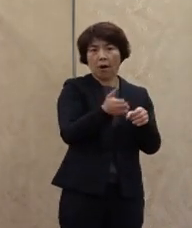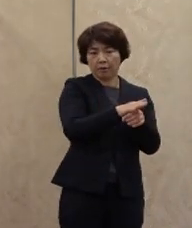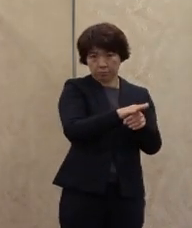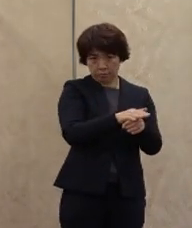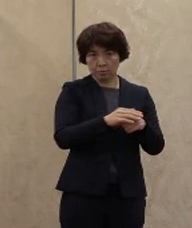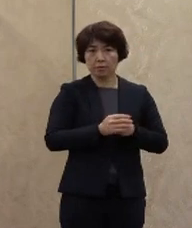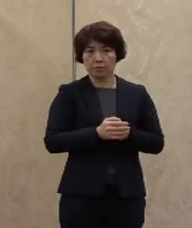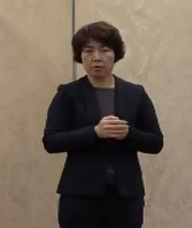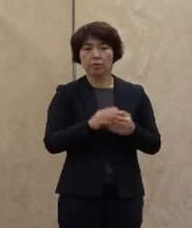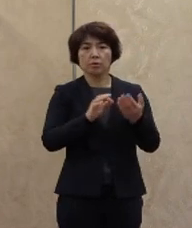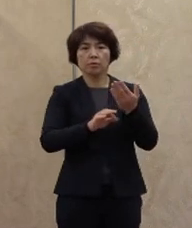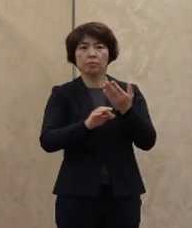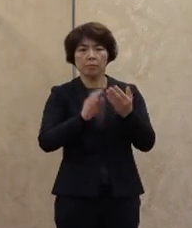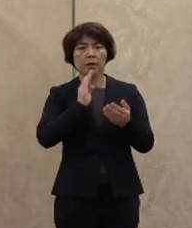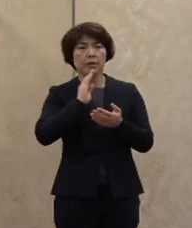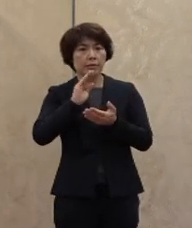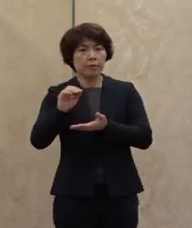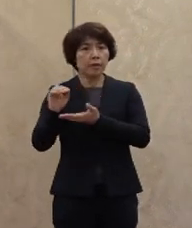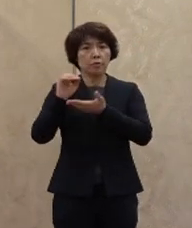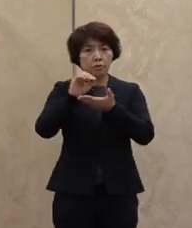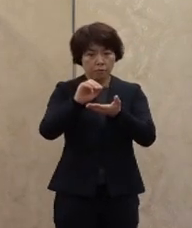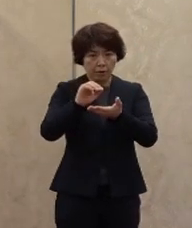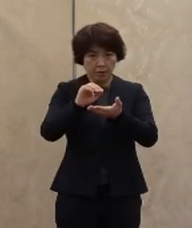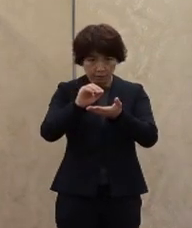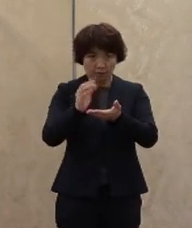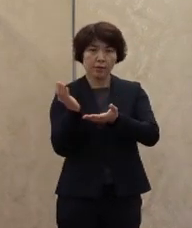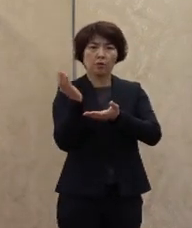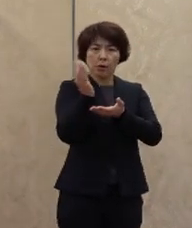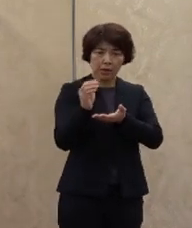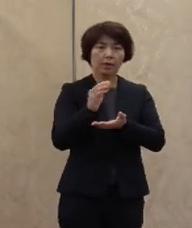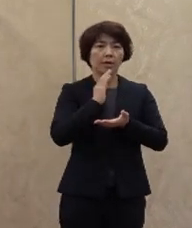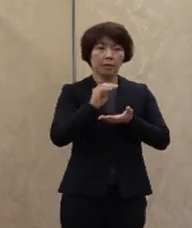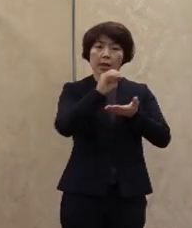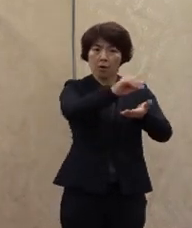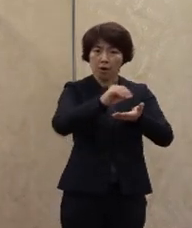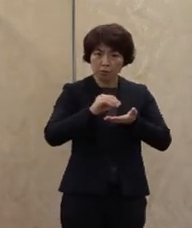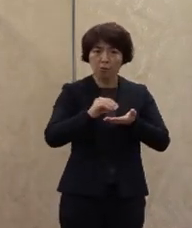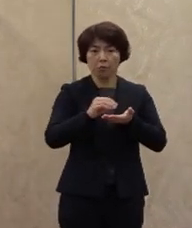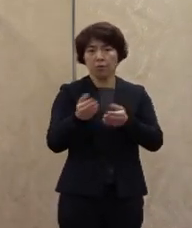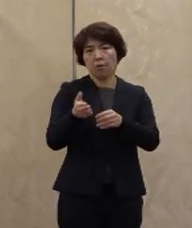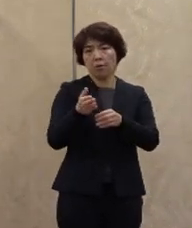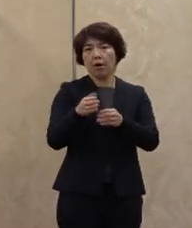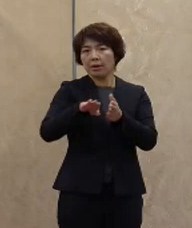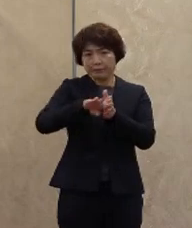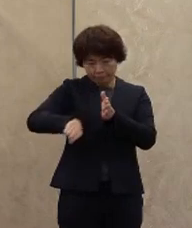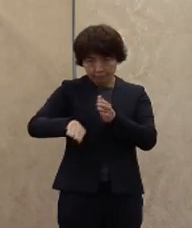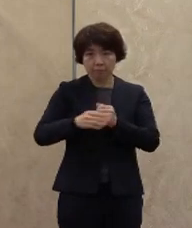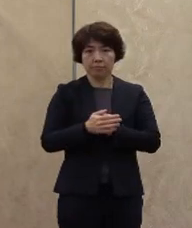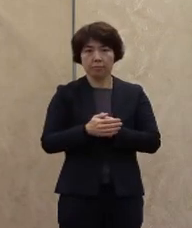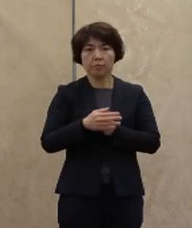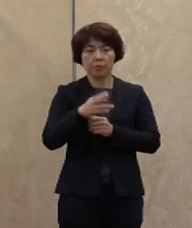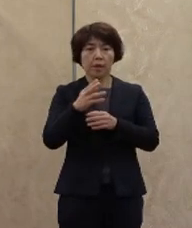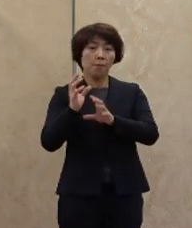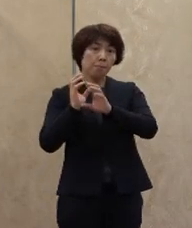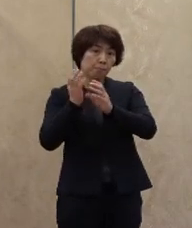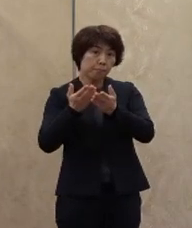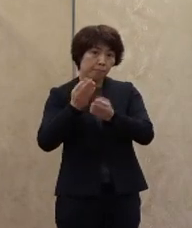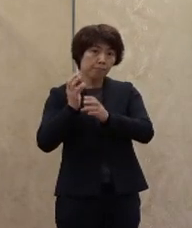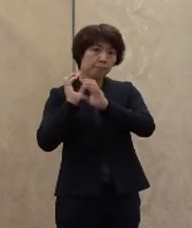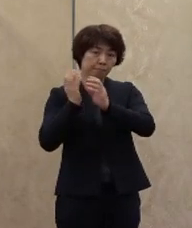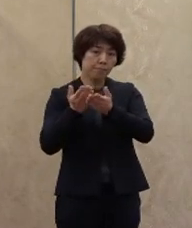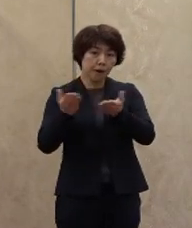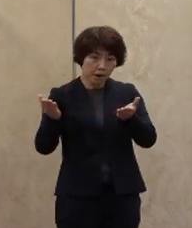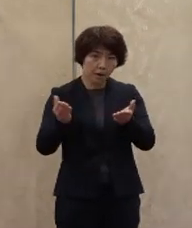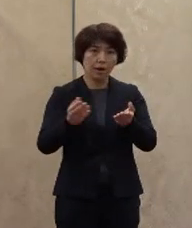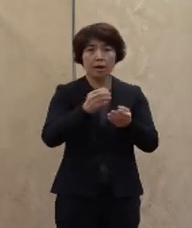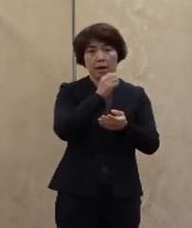ただ宅配とかテイクアウトは除きます。それからバーとかカラオケボックス、そういったところ、遊興施設ですけども、